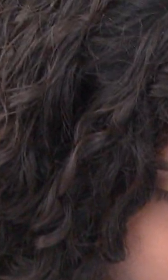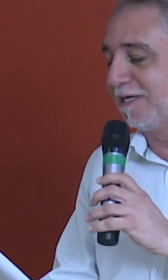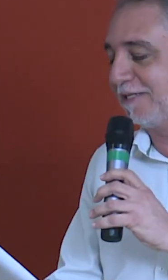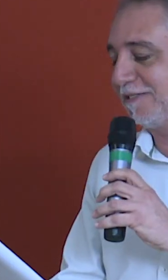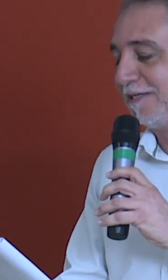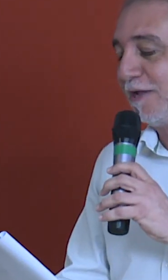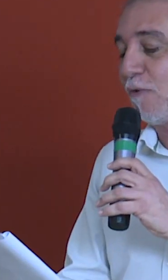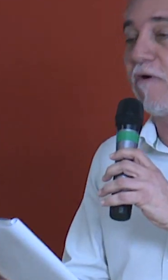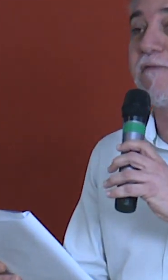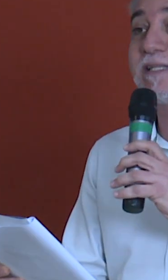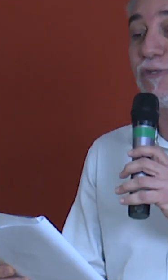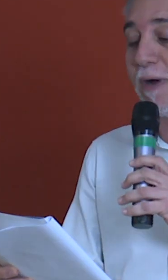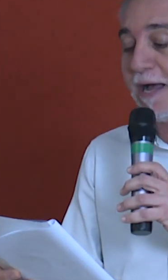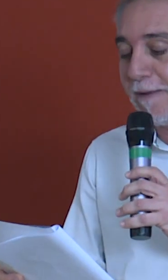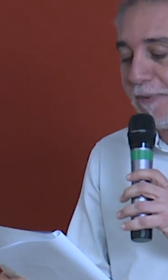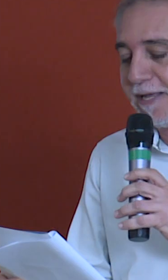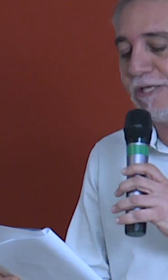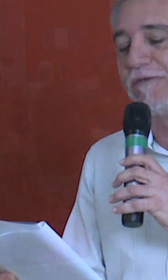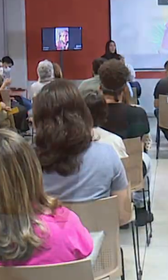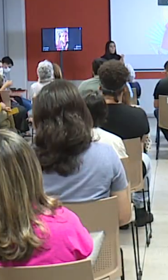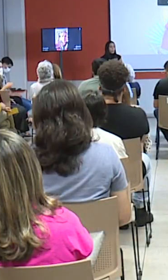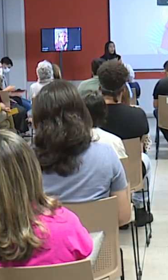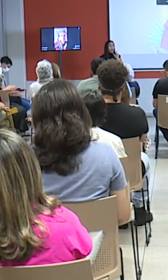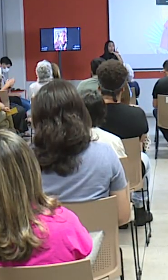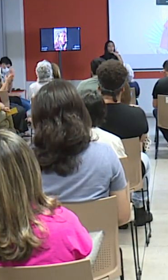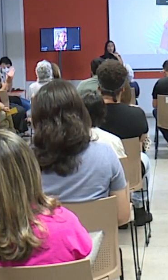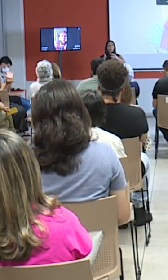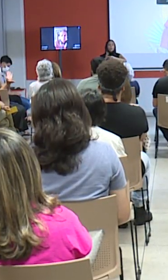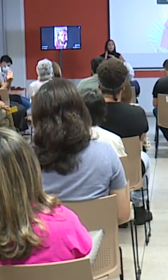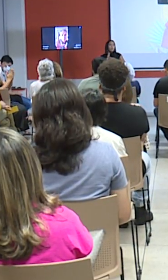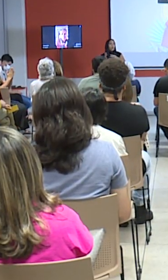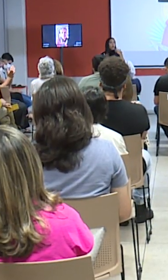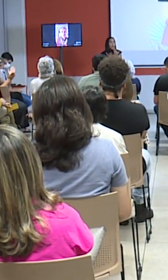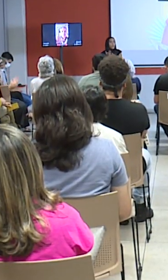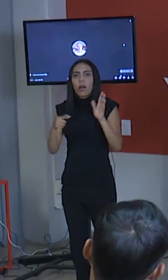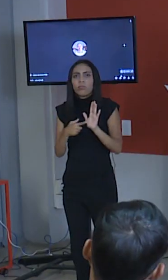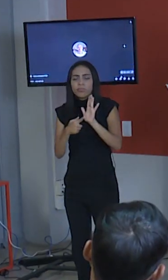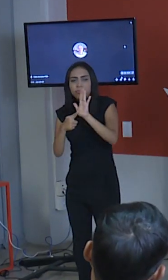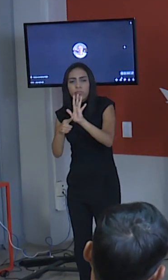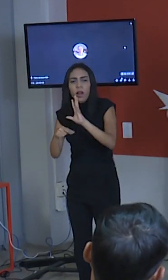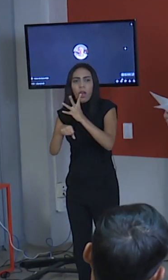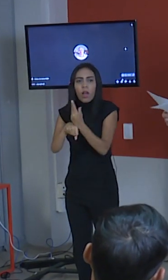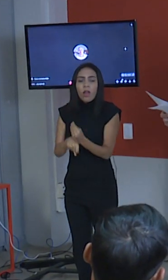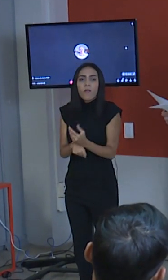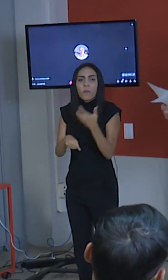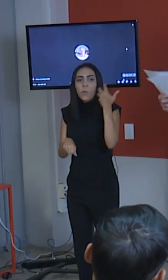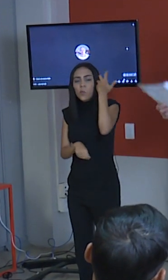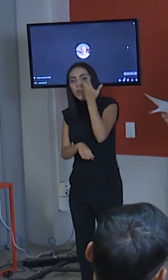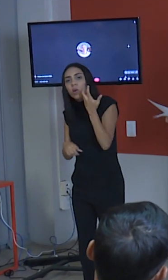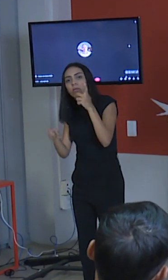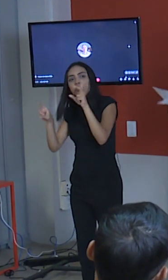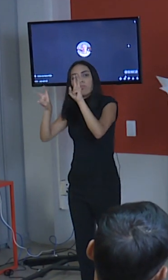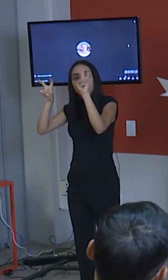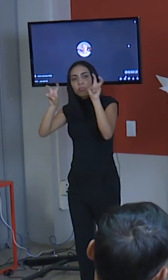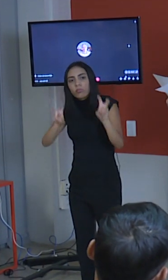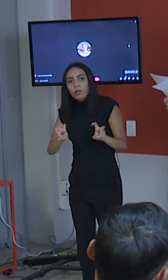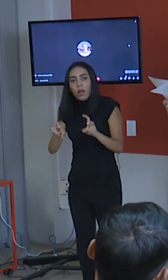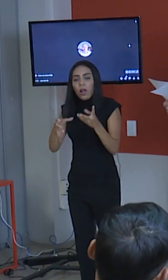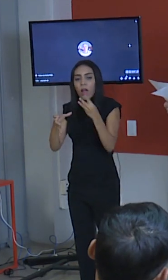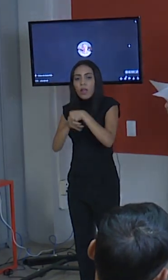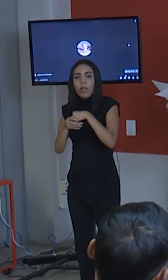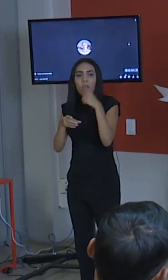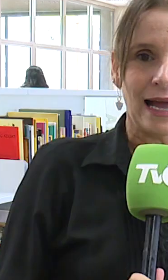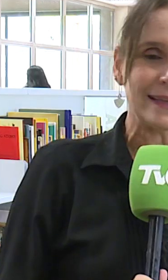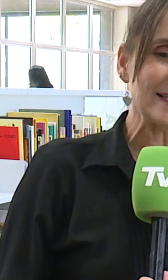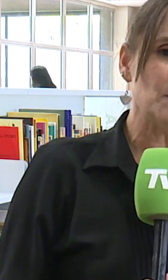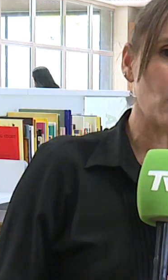Cultura a quem no Ceará a Literatura e a interação dela com diversas outras expressões ganham espaço em